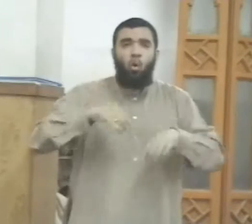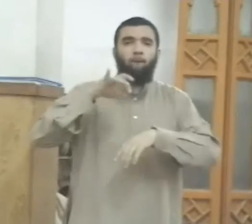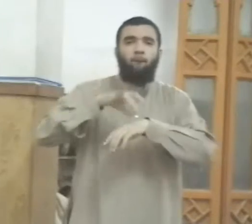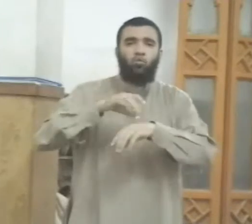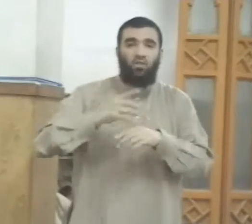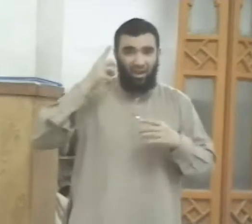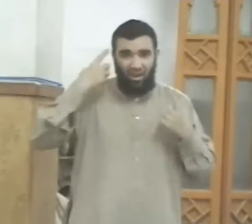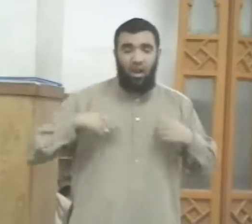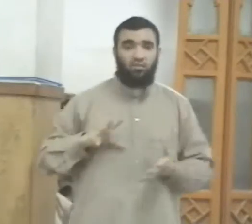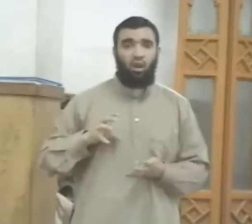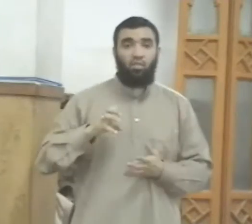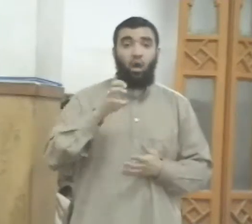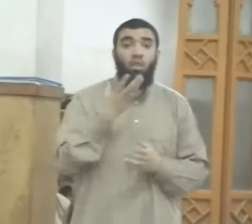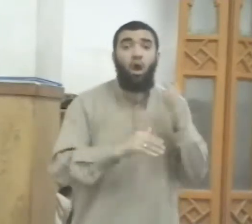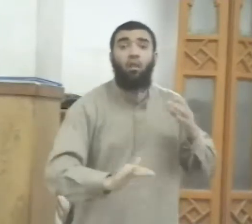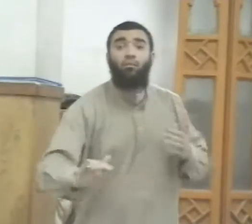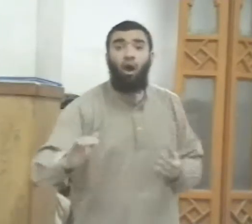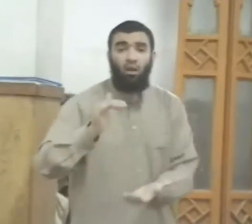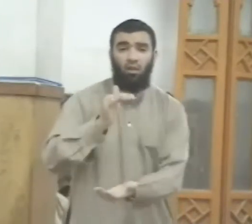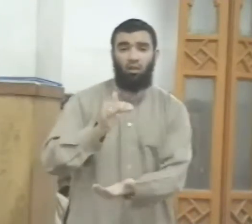السرطان للأطفال ولا تكفي بالحاجة،